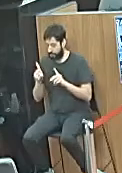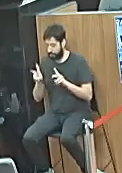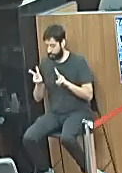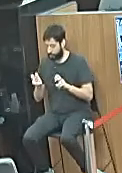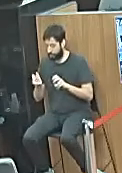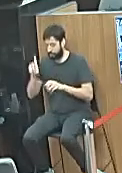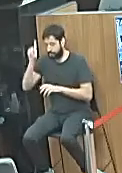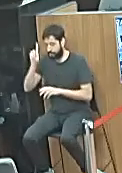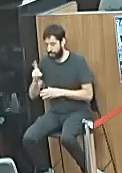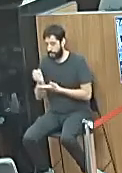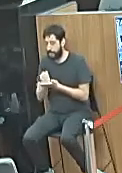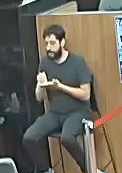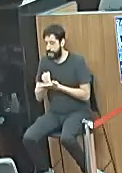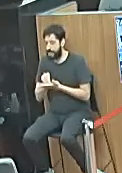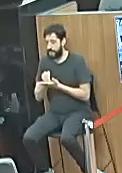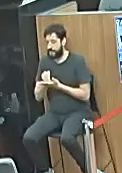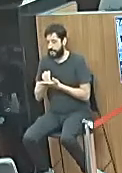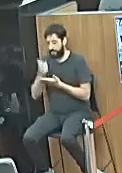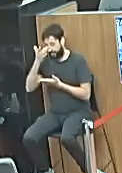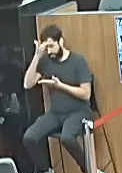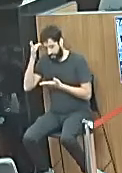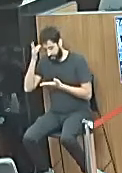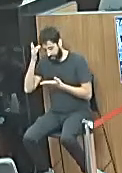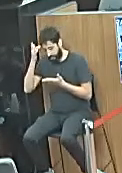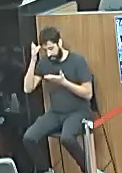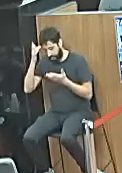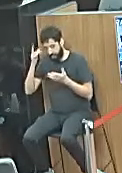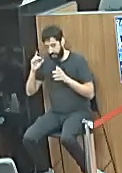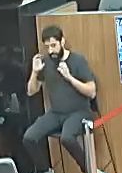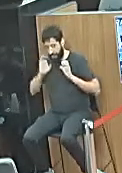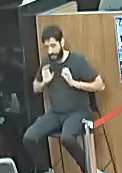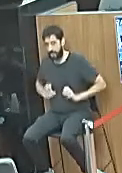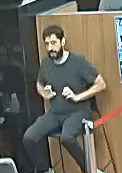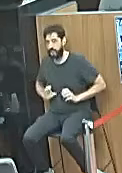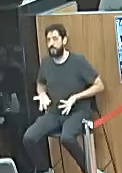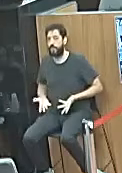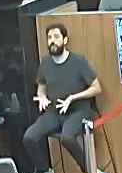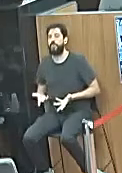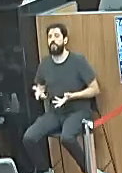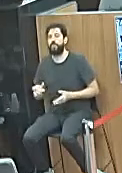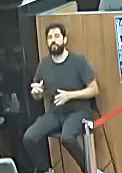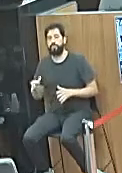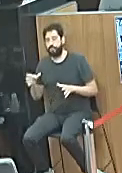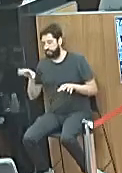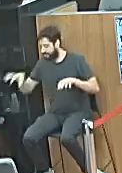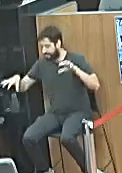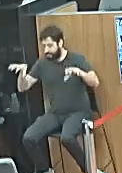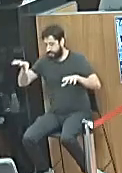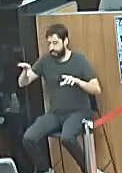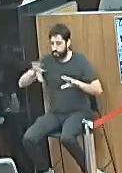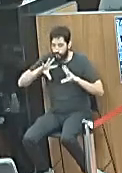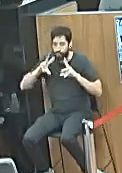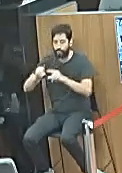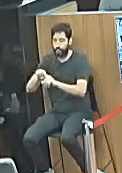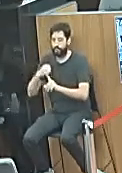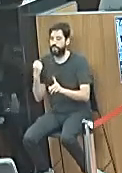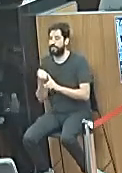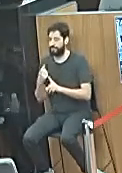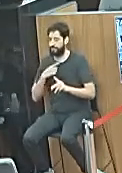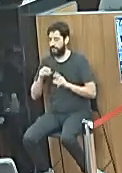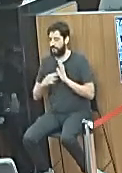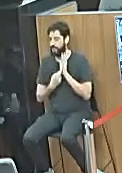do cidadão dos direitos fundamentais e todos os setores da sociedade estavam aqui representados